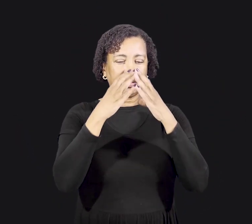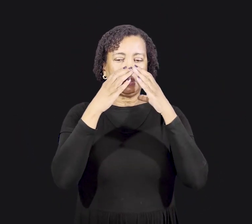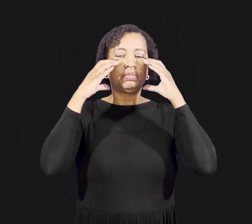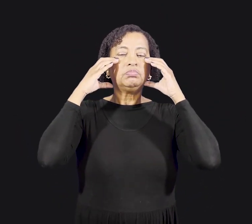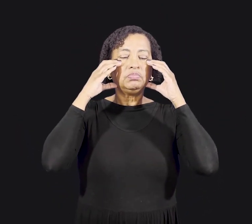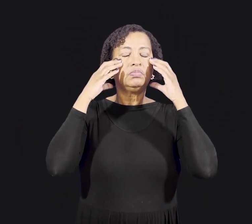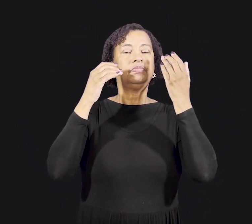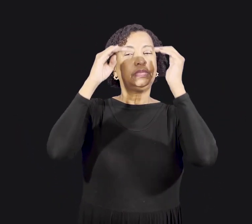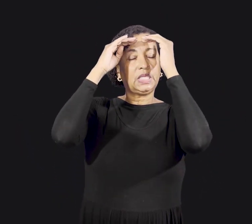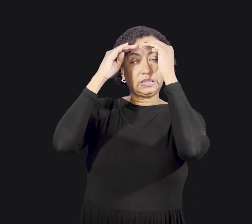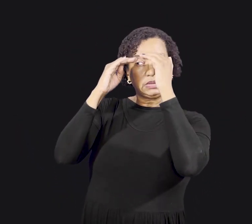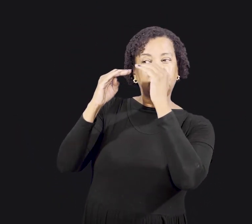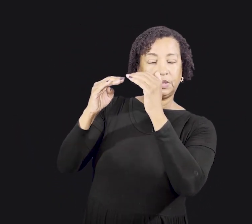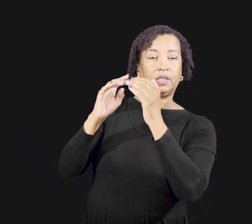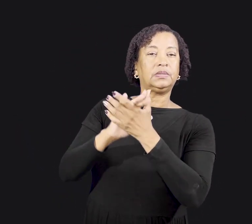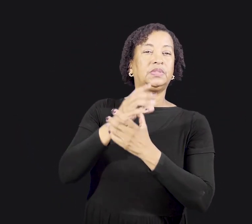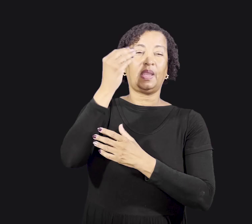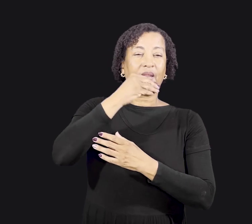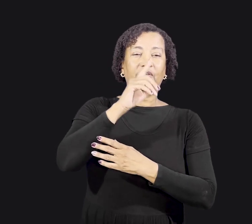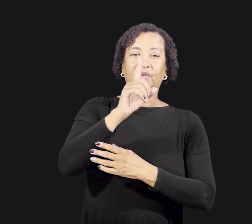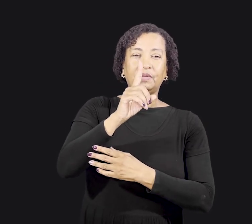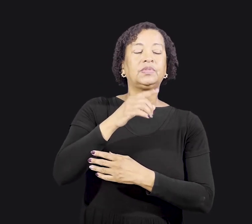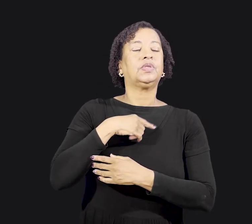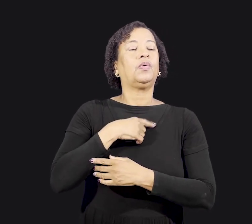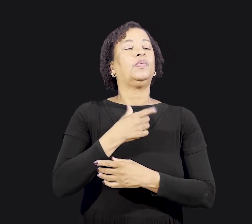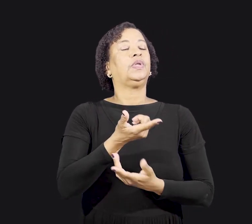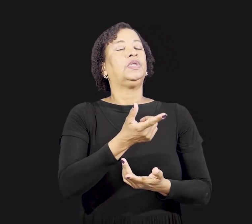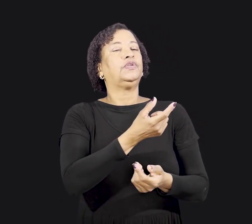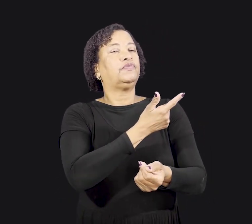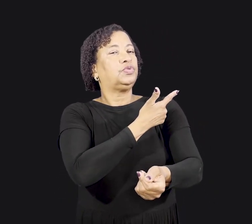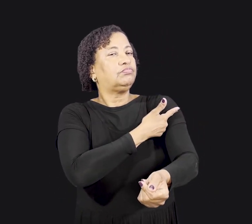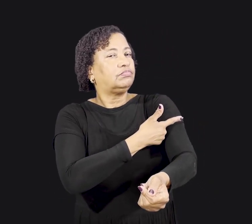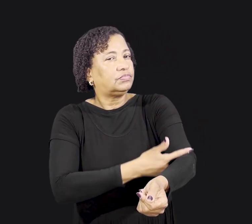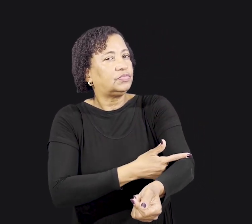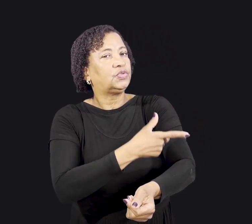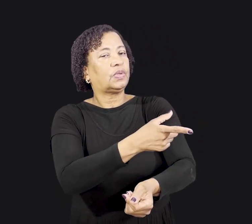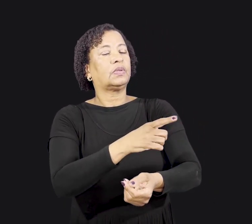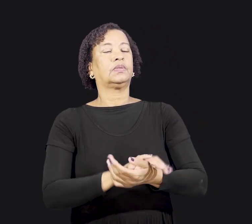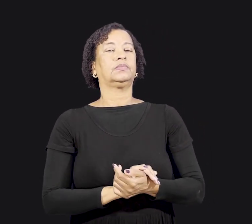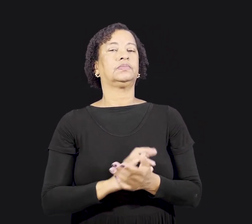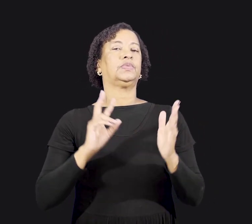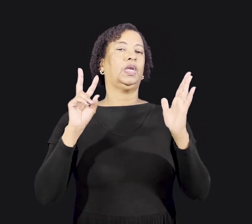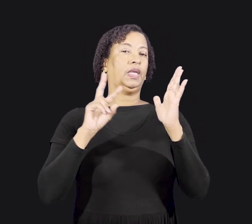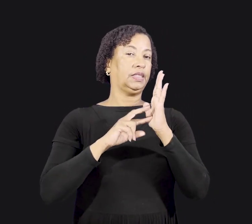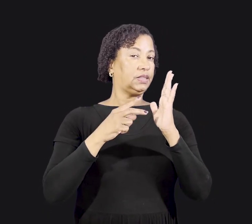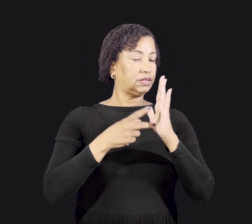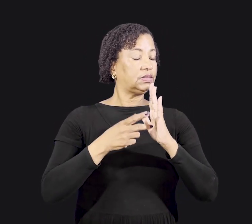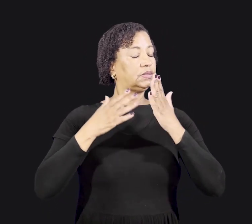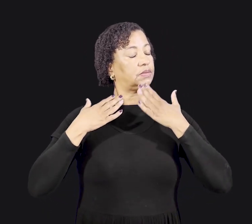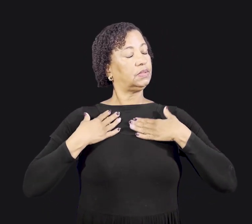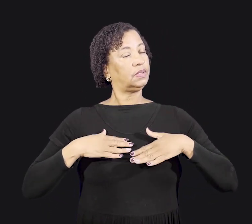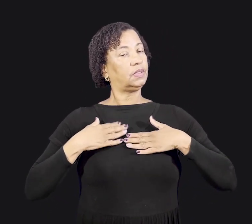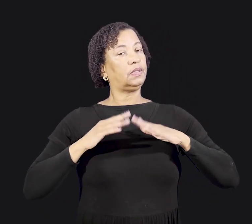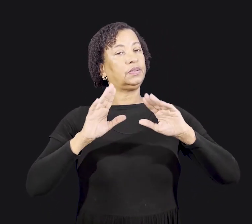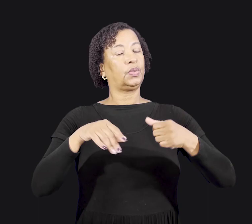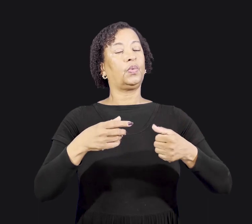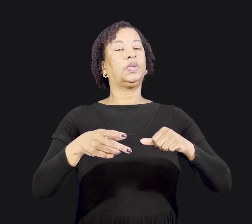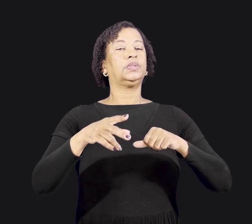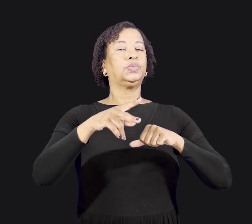ao comando das rédeas, ele não é fraco. Ele foi amansado, domado. É isso que significa mansidão. Quando Paulo encontrou-se